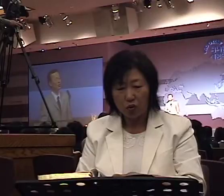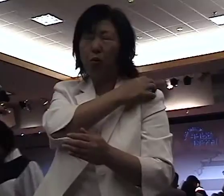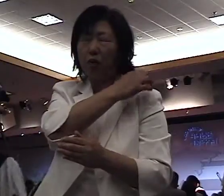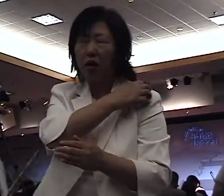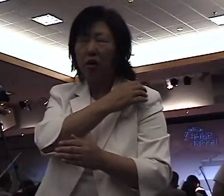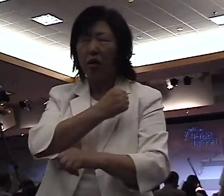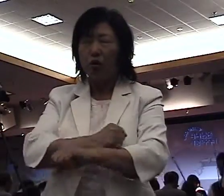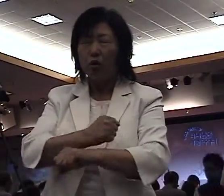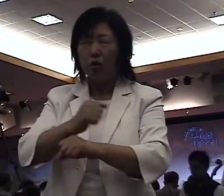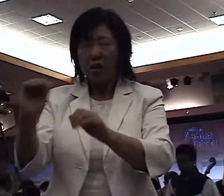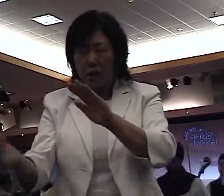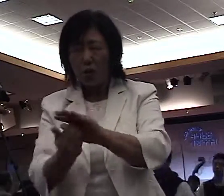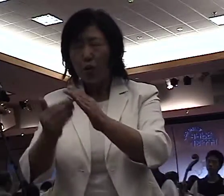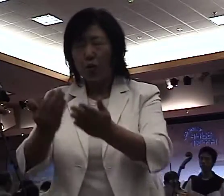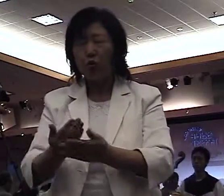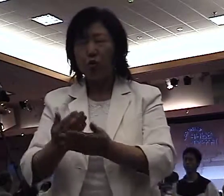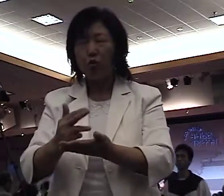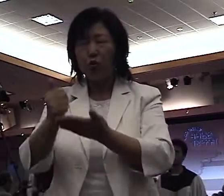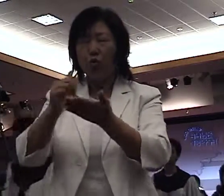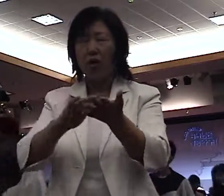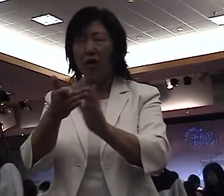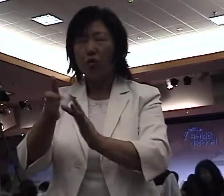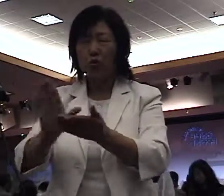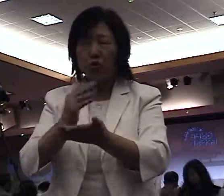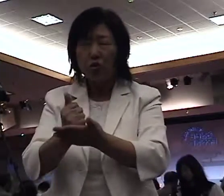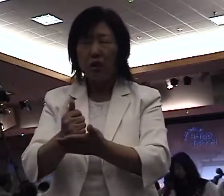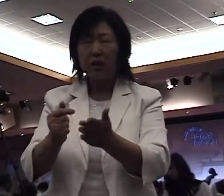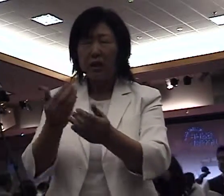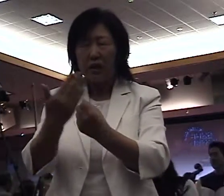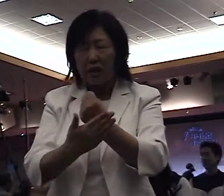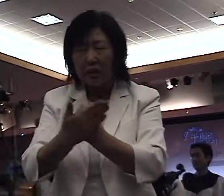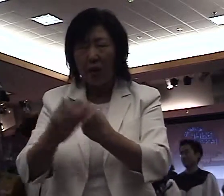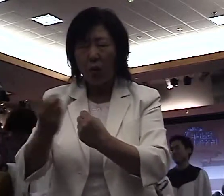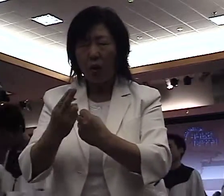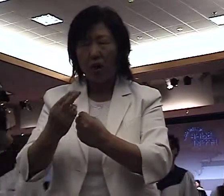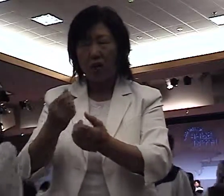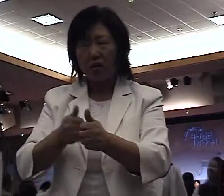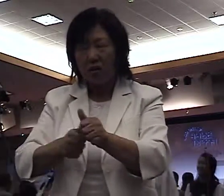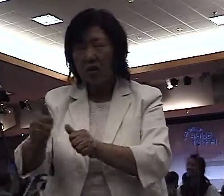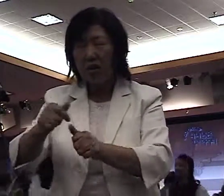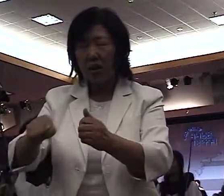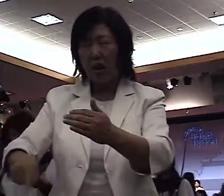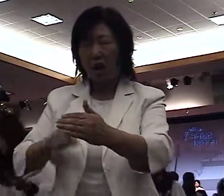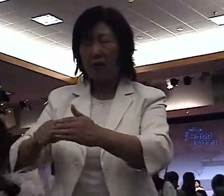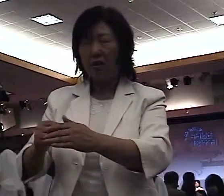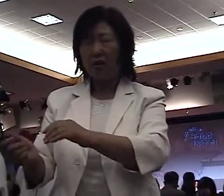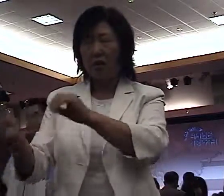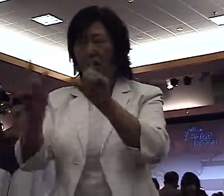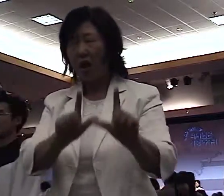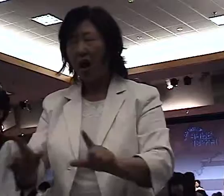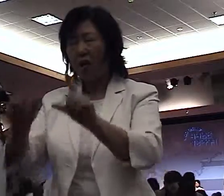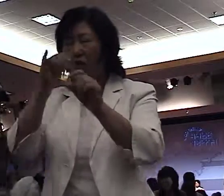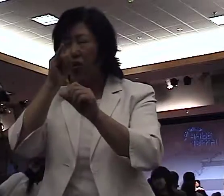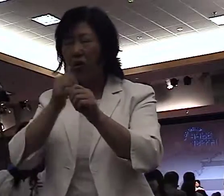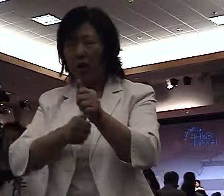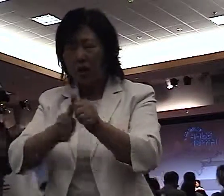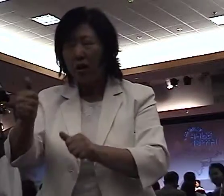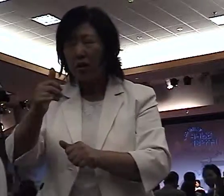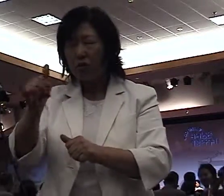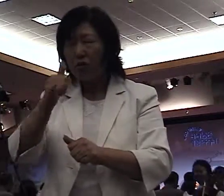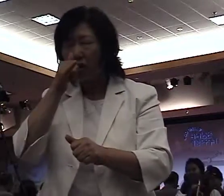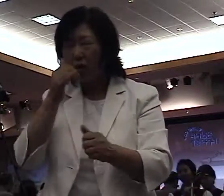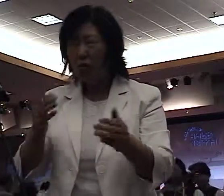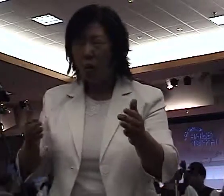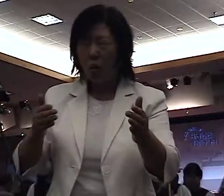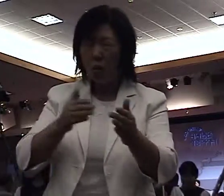주신 우리 주 예수 그리스도의 은혜와 그 승리 안에서 살 수 있도록, 승리할 수 있도록